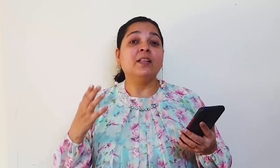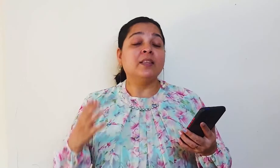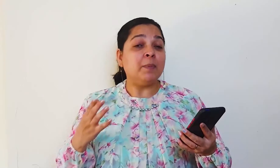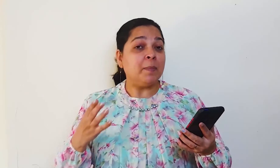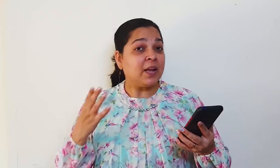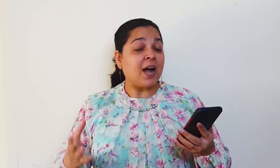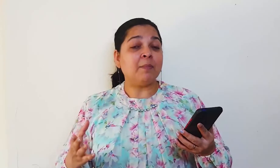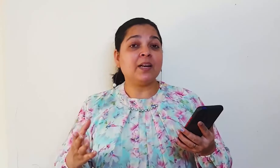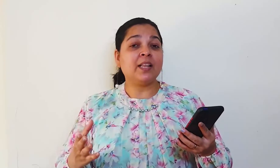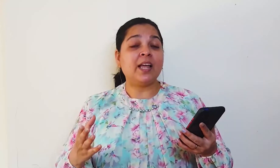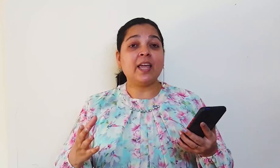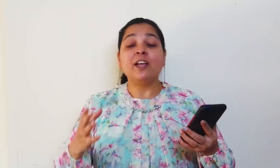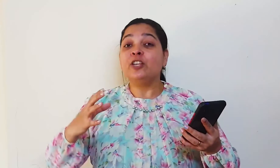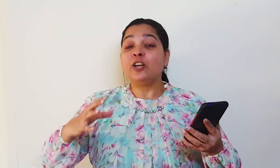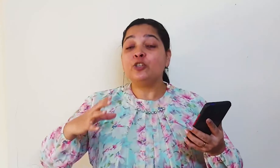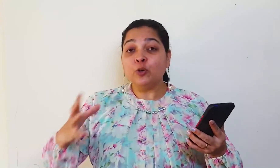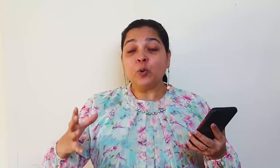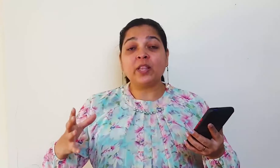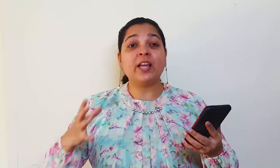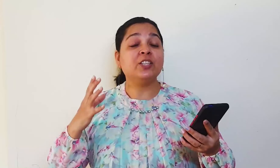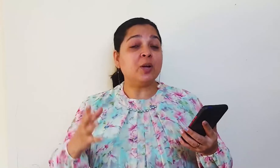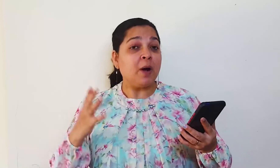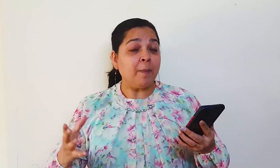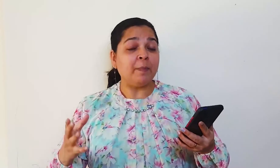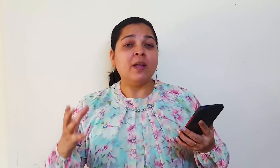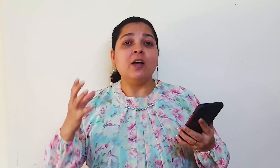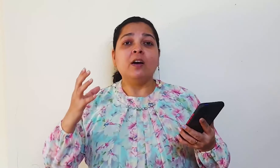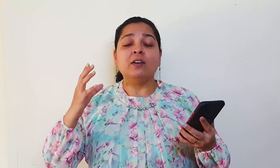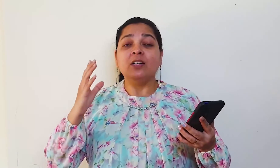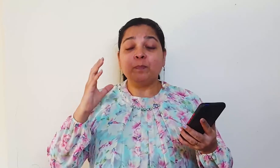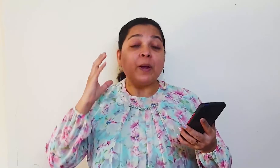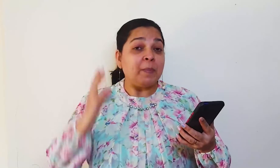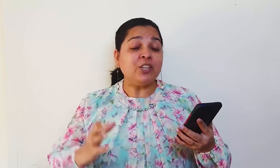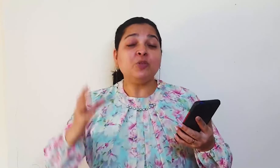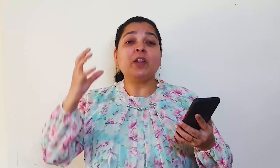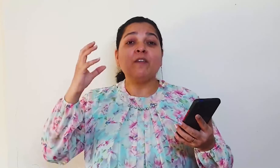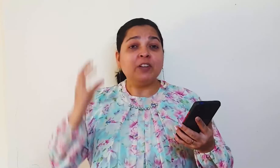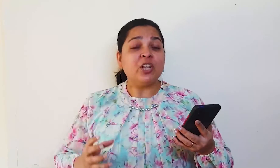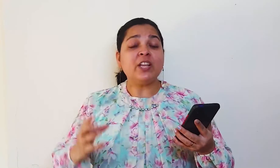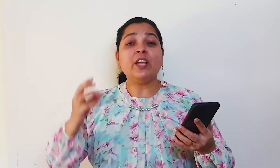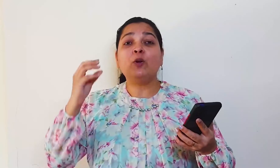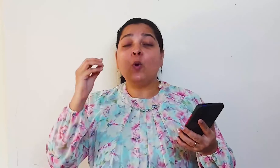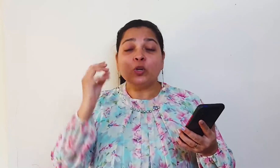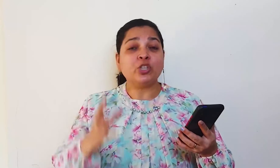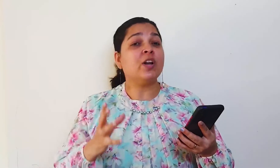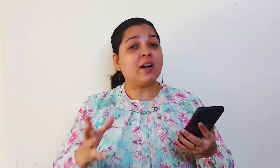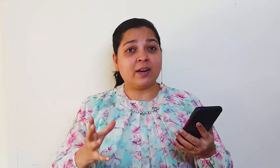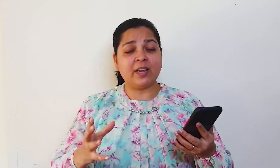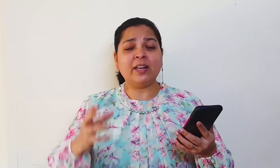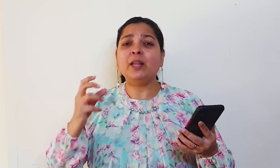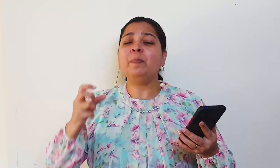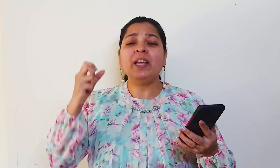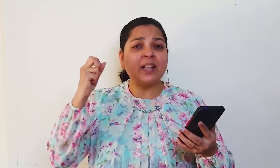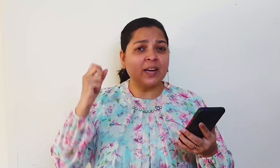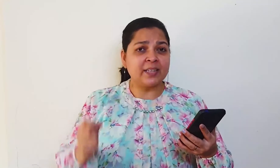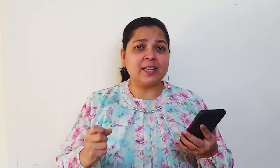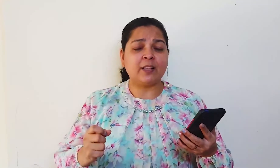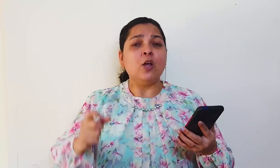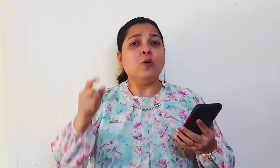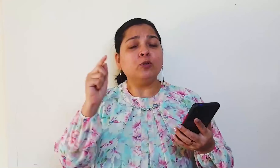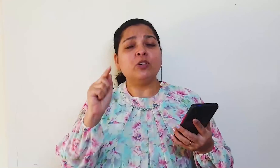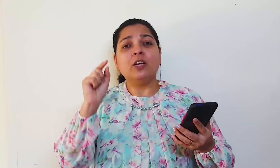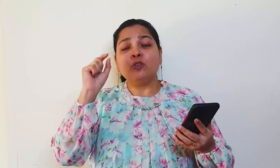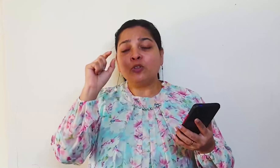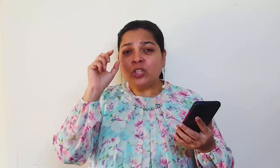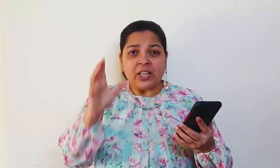निडर भएर परमेश्वरको वचन बोल्न थाल्छौँ। त्यो परिस्थिति, त्यो चुनौतीमाथि, त्यो परिस्थितिसँग मिल्ने वचनहरू लिएर जब